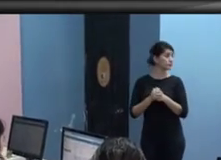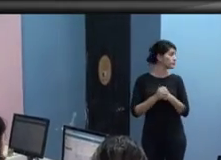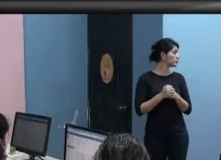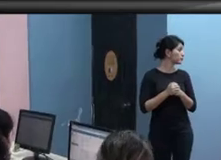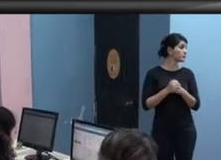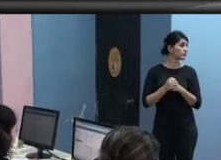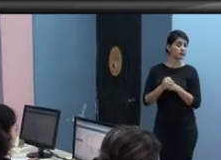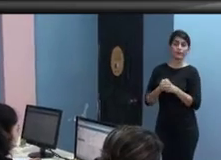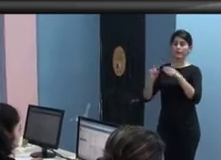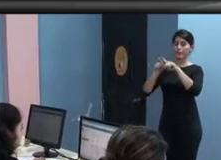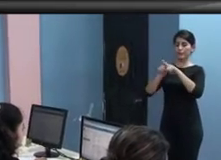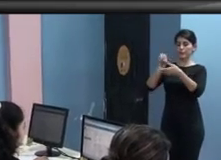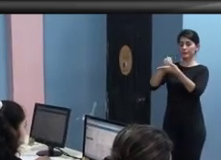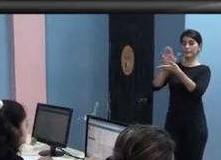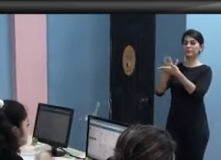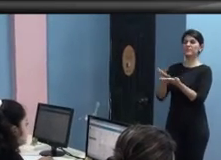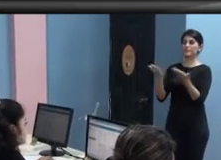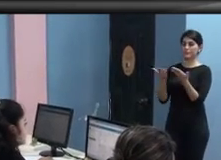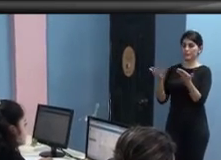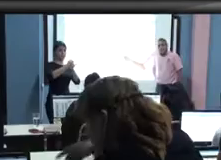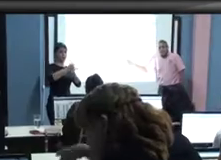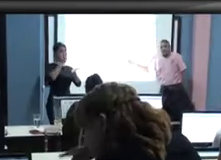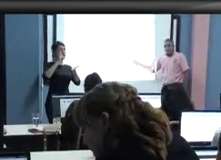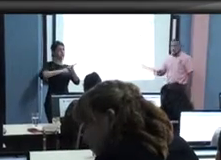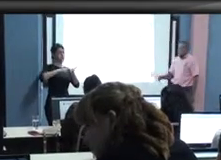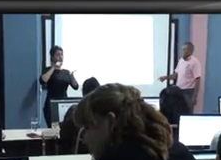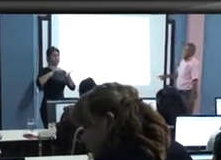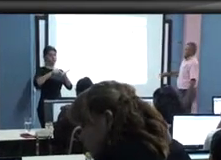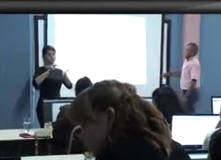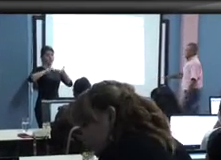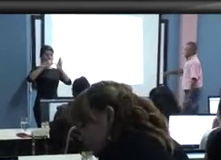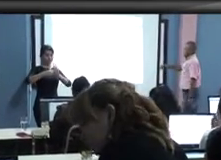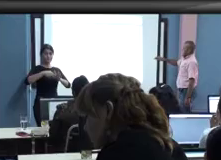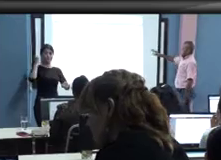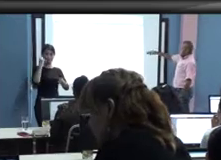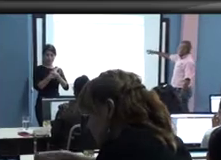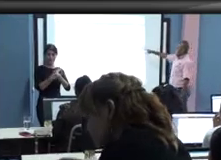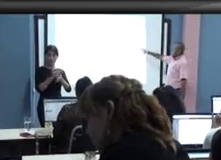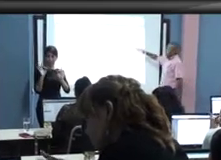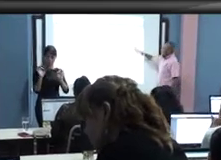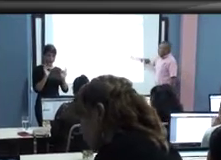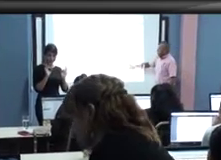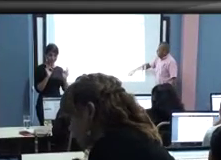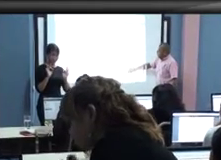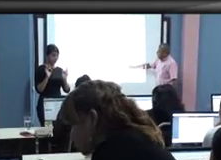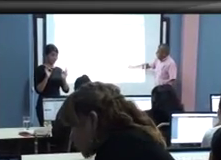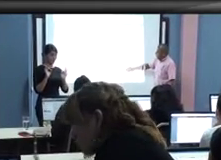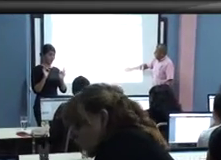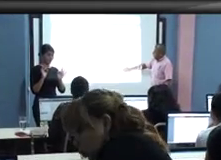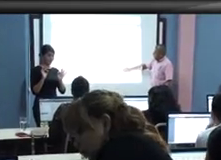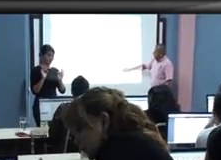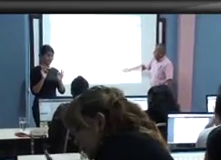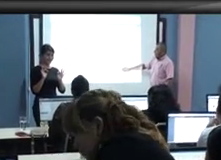información pública para que puedan hacer incidencia en las decisiones que toma la corporación municipal, o por lo menos que